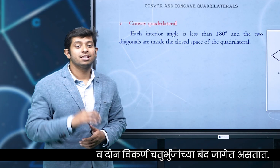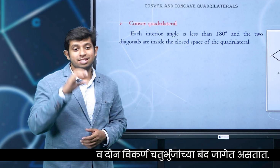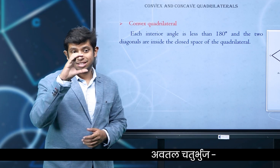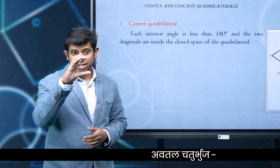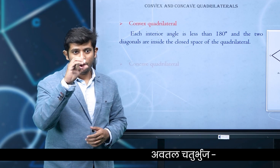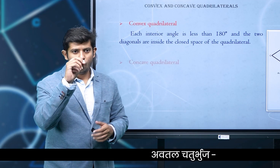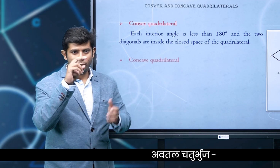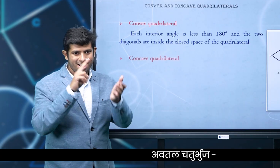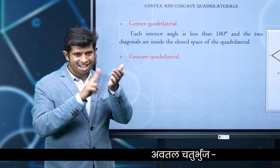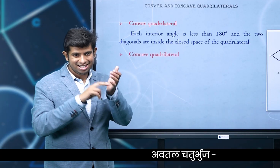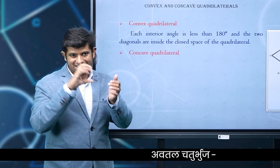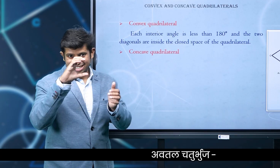अवतल चतुर्भुज